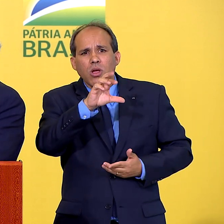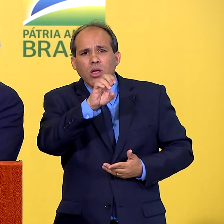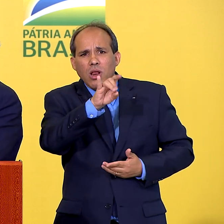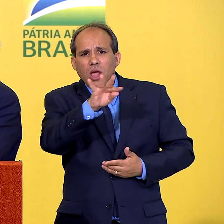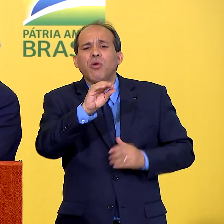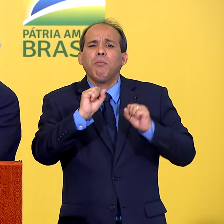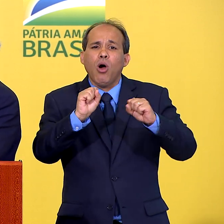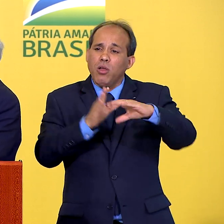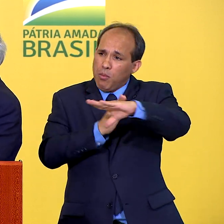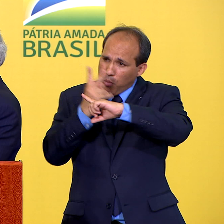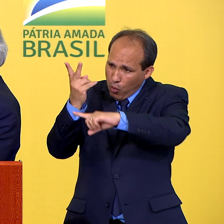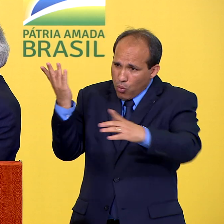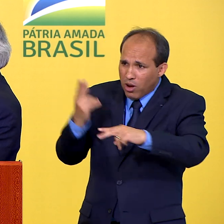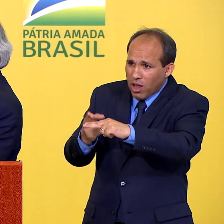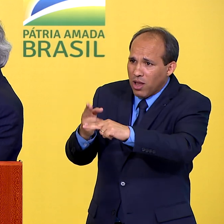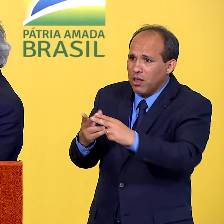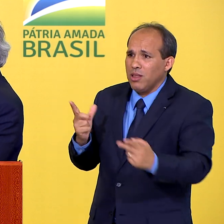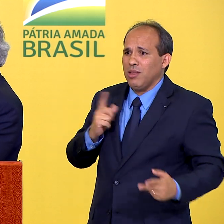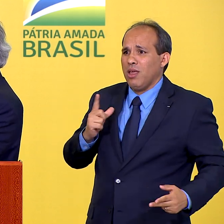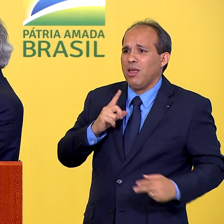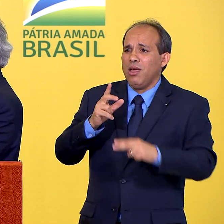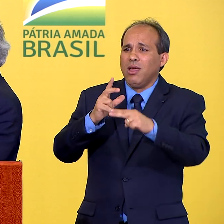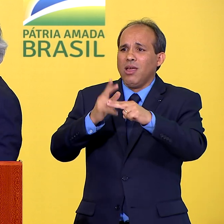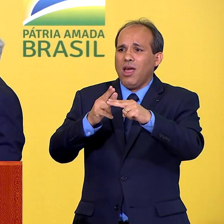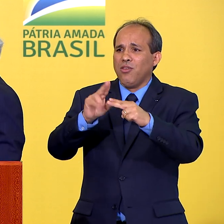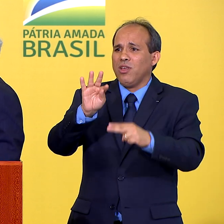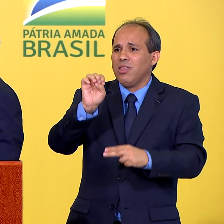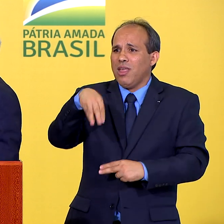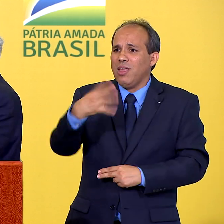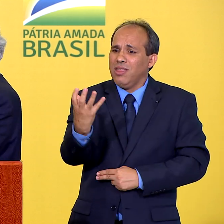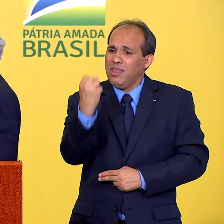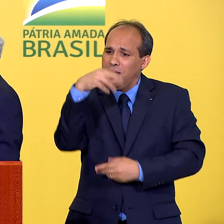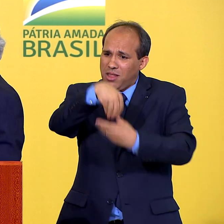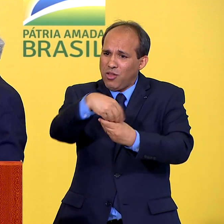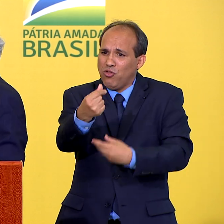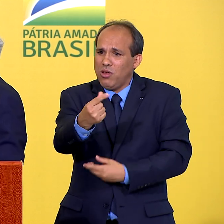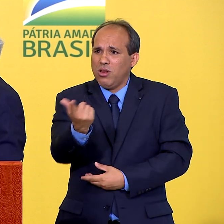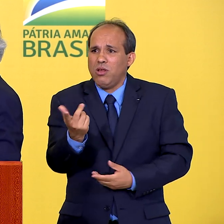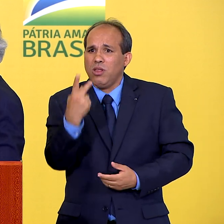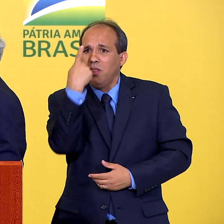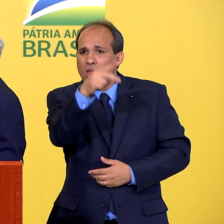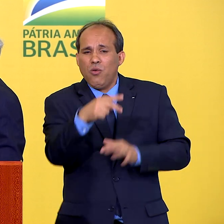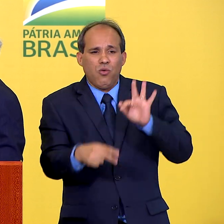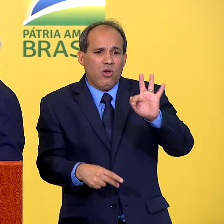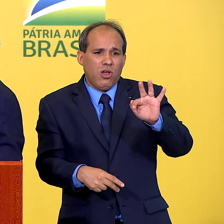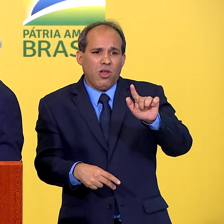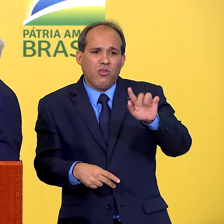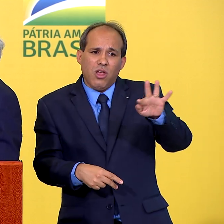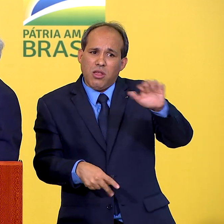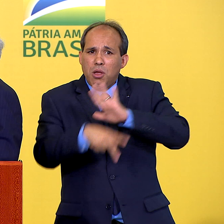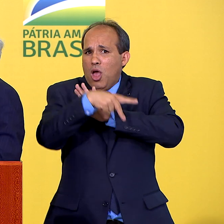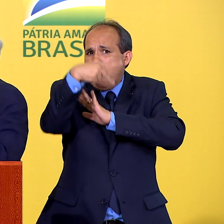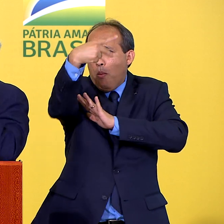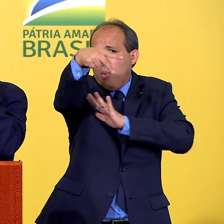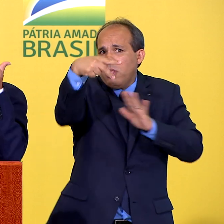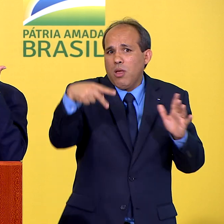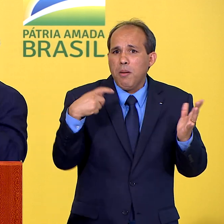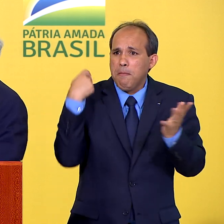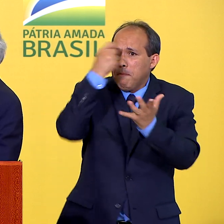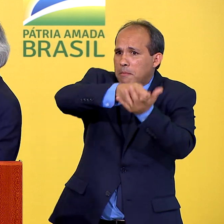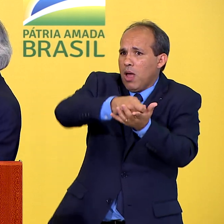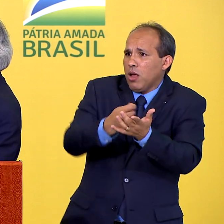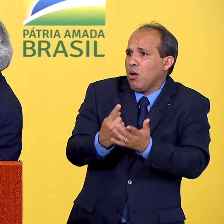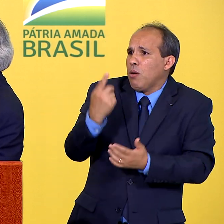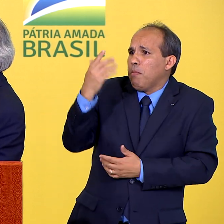na Caixa, vai lá no Caixa Tem, saca esse dinheiro, de um lado, do seu FGTS, que lhe pertence, paga aquele